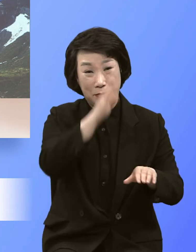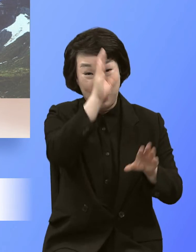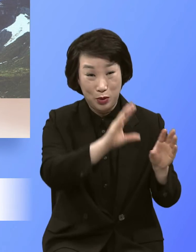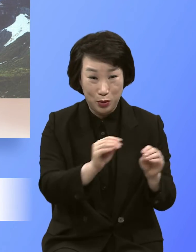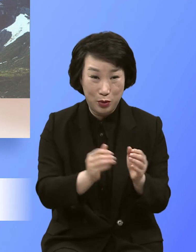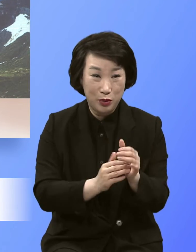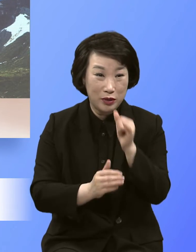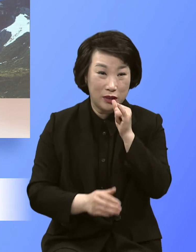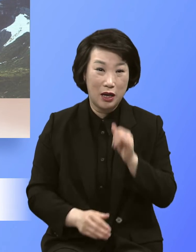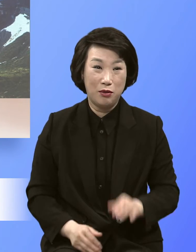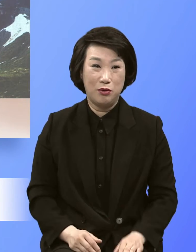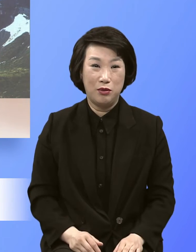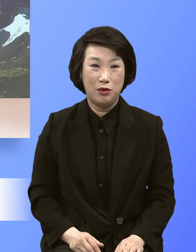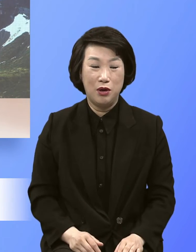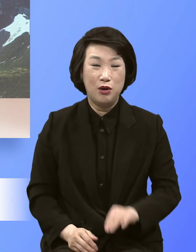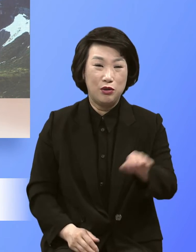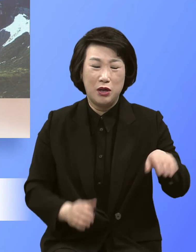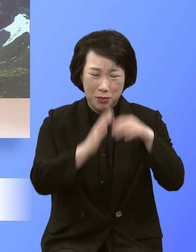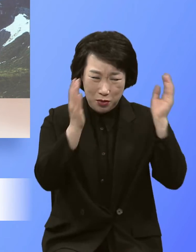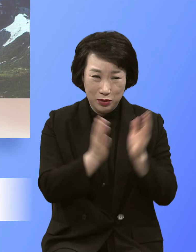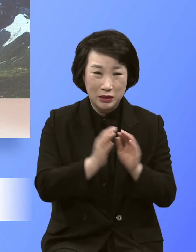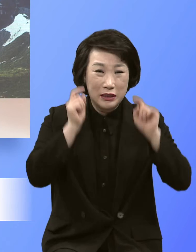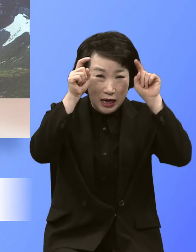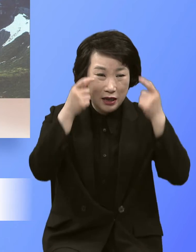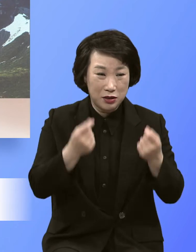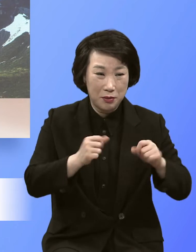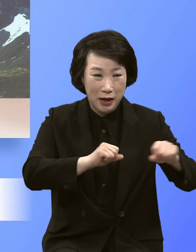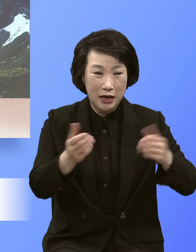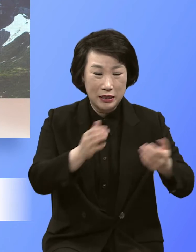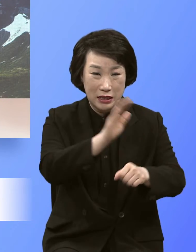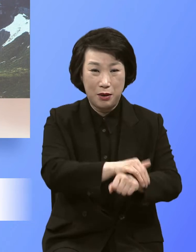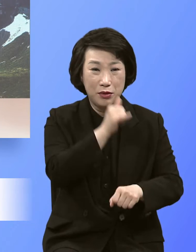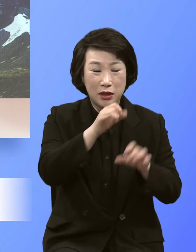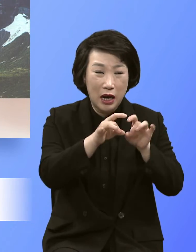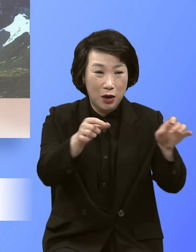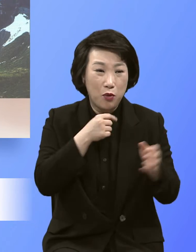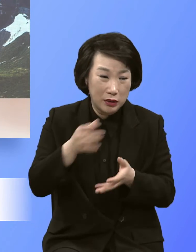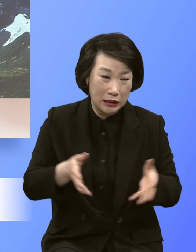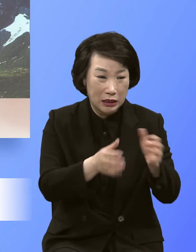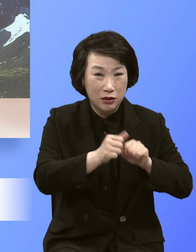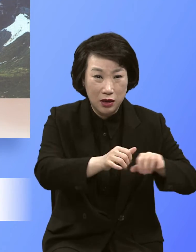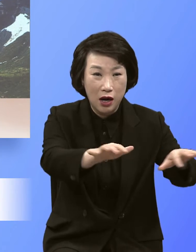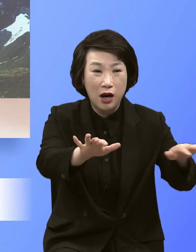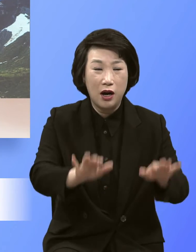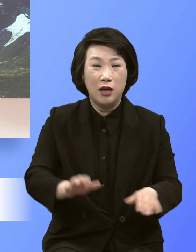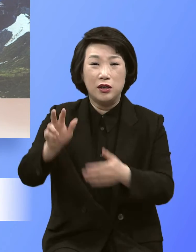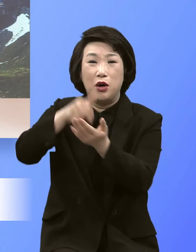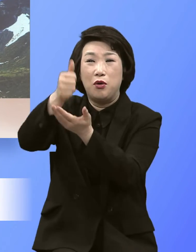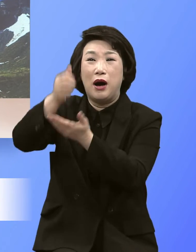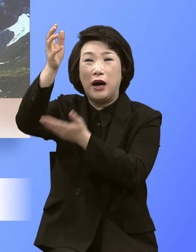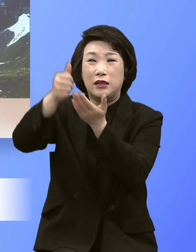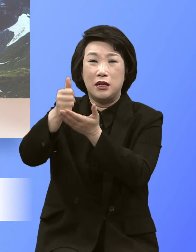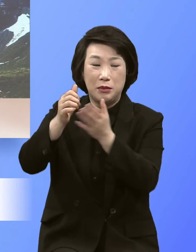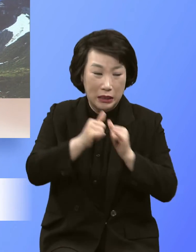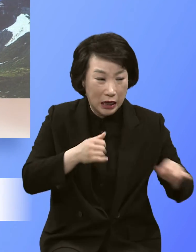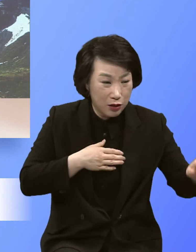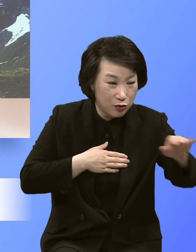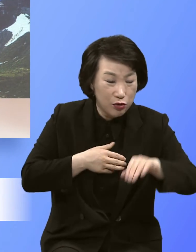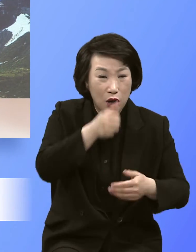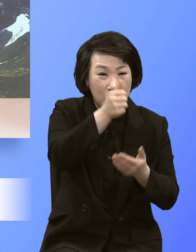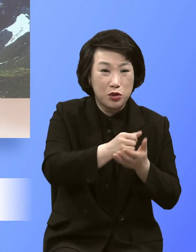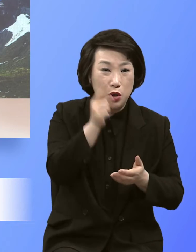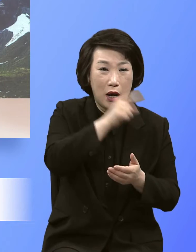나음을 입었도다. 우리는 다 양 같아서 그렇다 하여 각기 지 길로 갔거늘 여호와께서는 우리